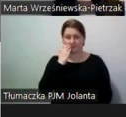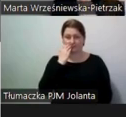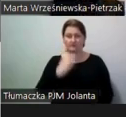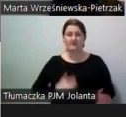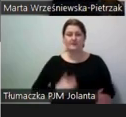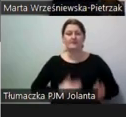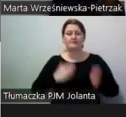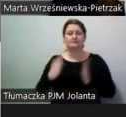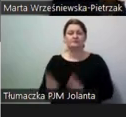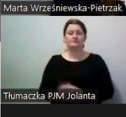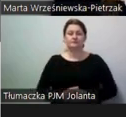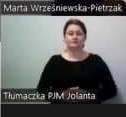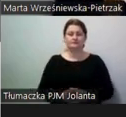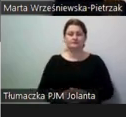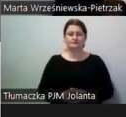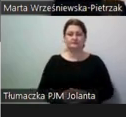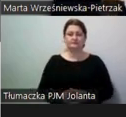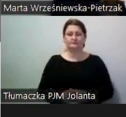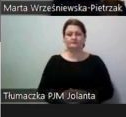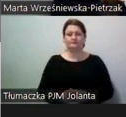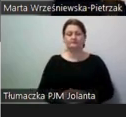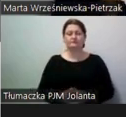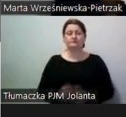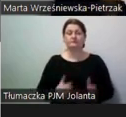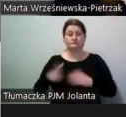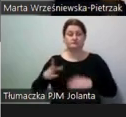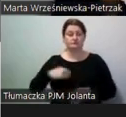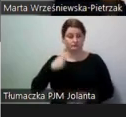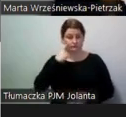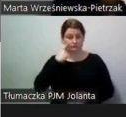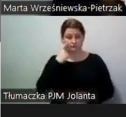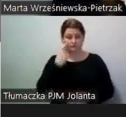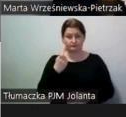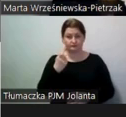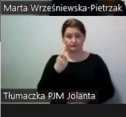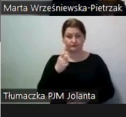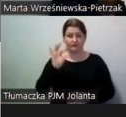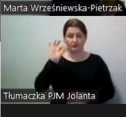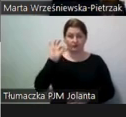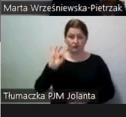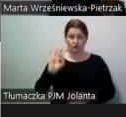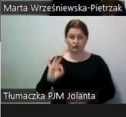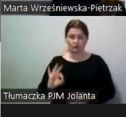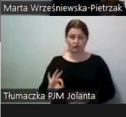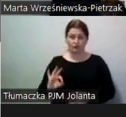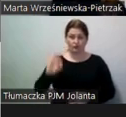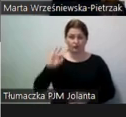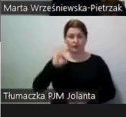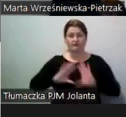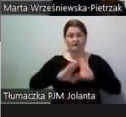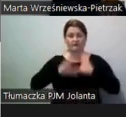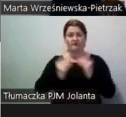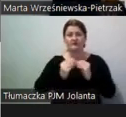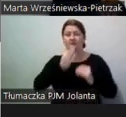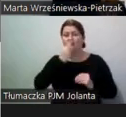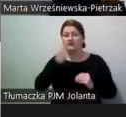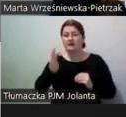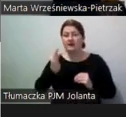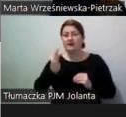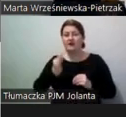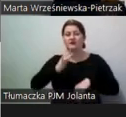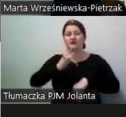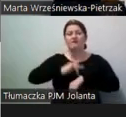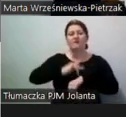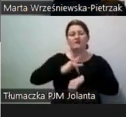dalszej części można podejrzeć sobie tutaj już suwakiem nawet wszystkie pytania dotyczące wyniku